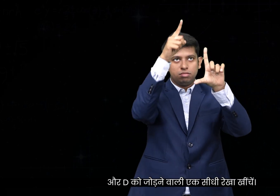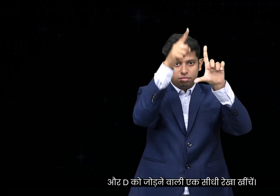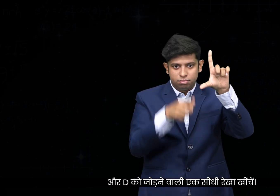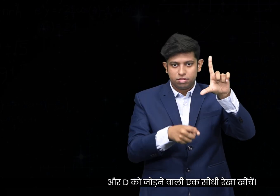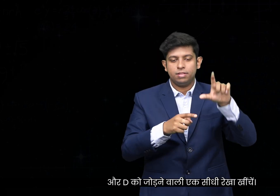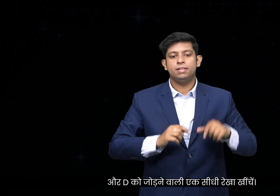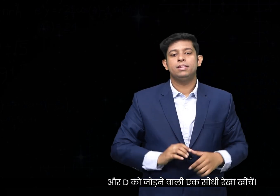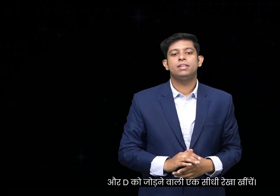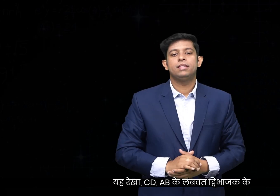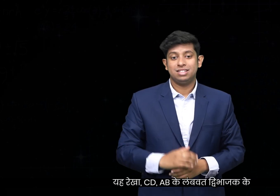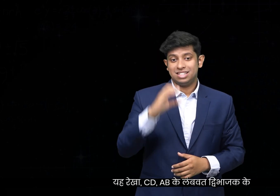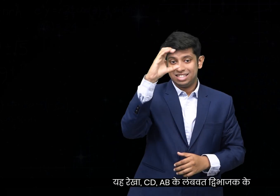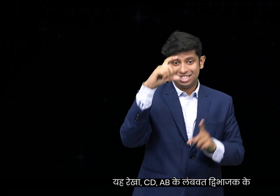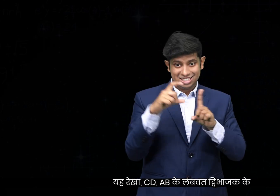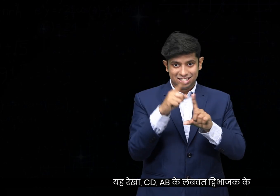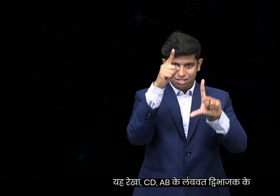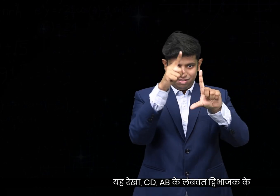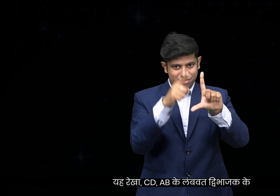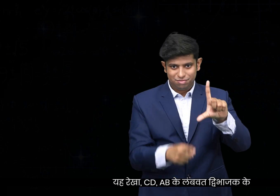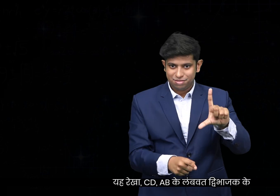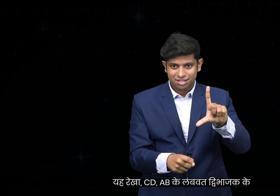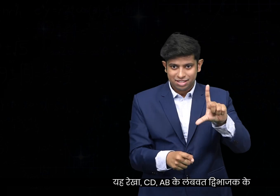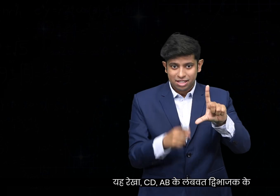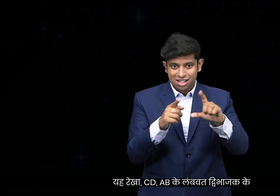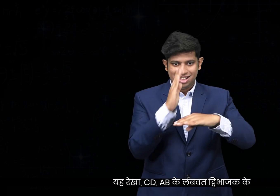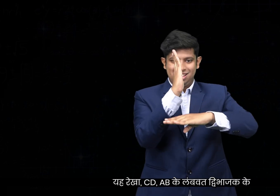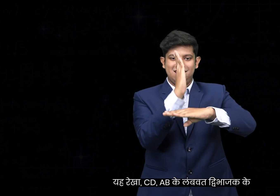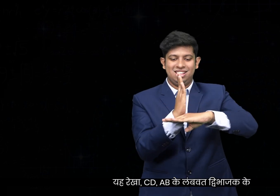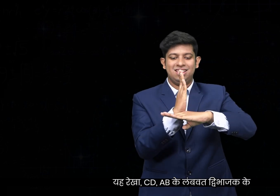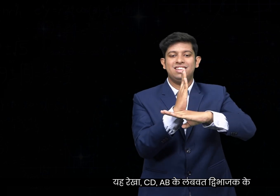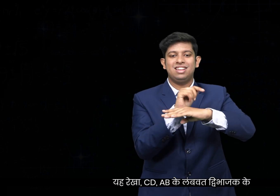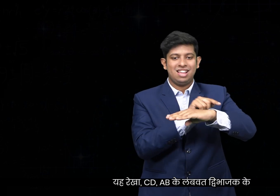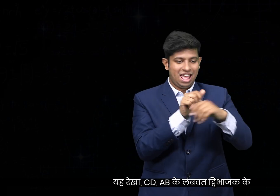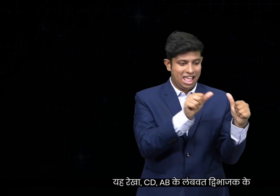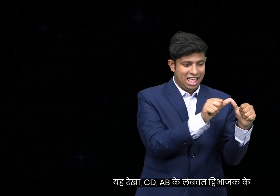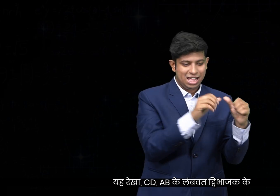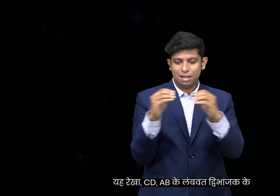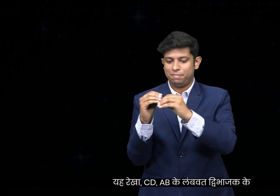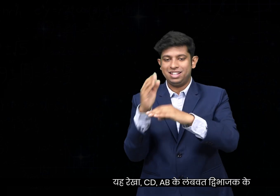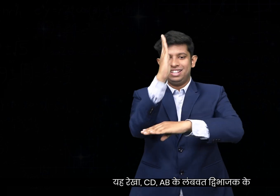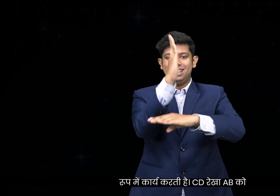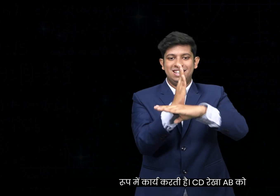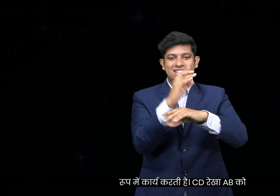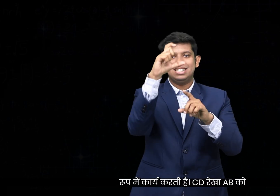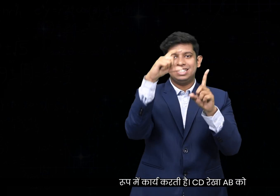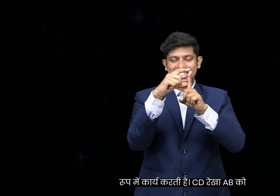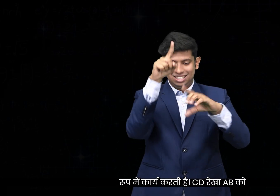रेखा खींचे। यह रेखा CD AB के लंबवत द्विभाजक के रूप में